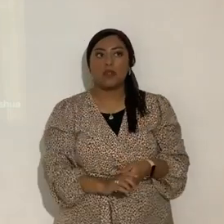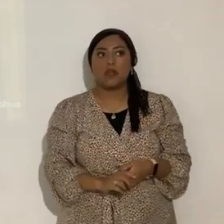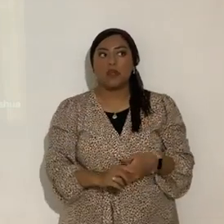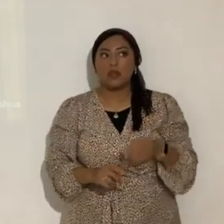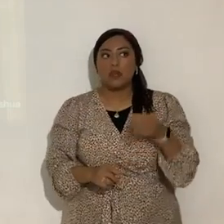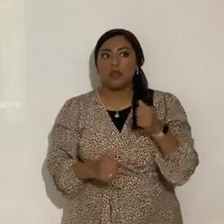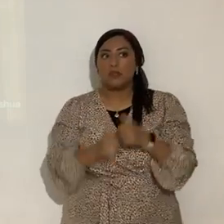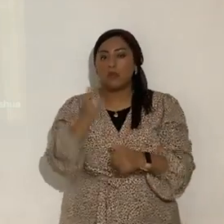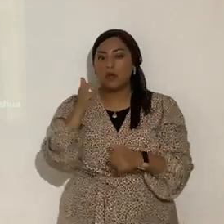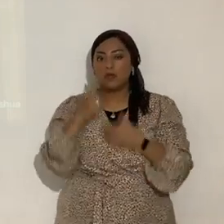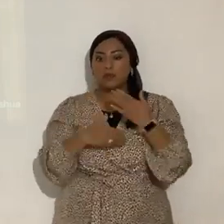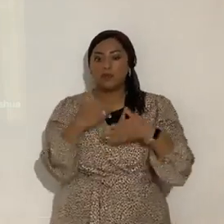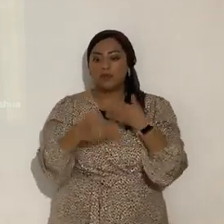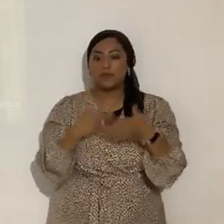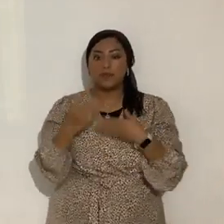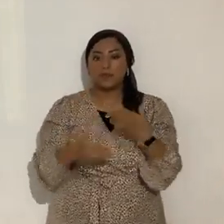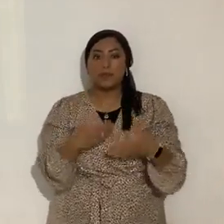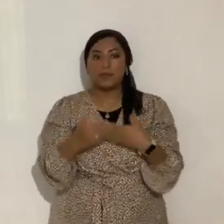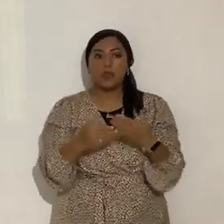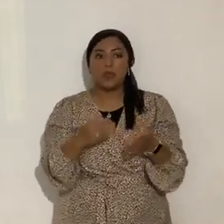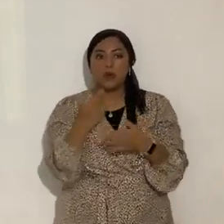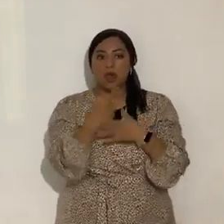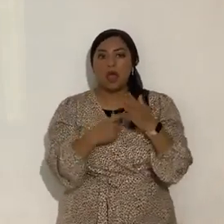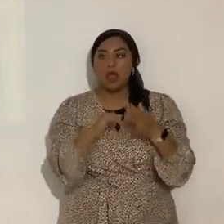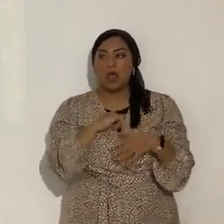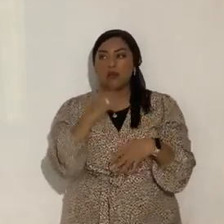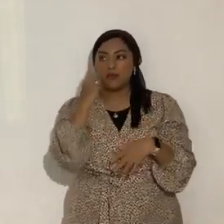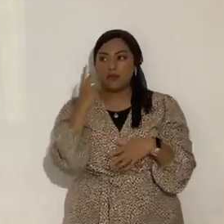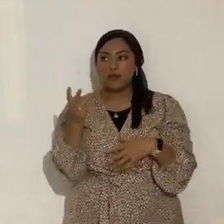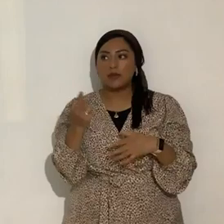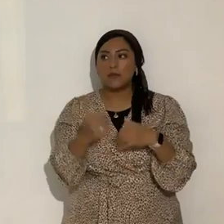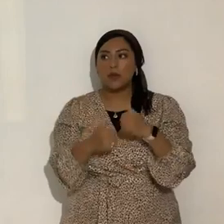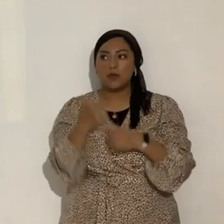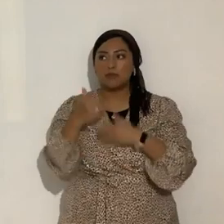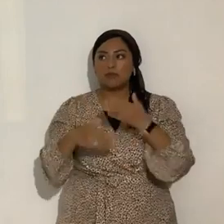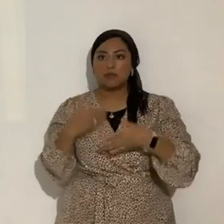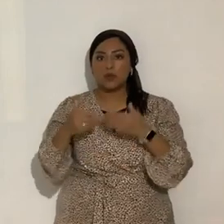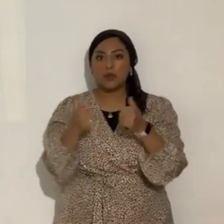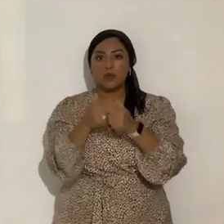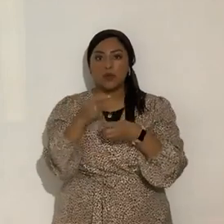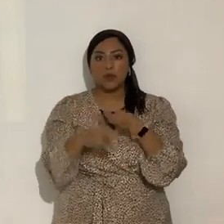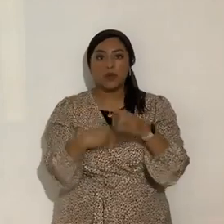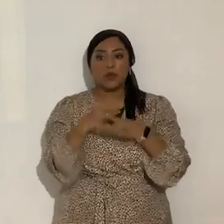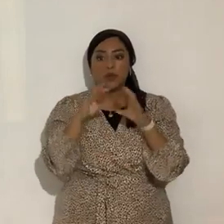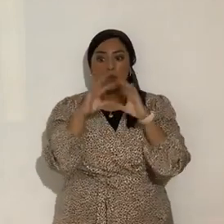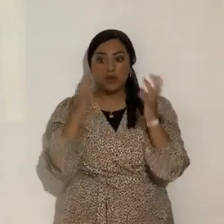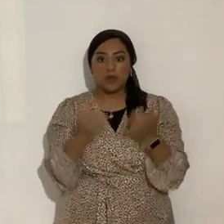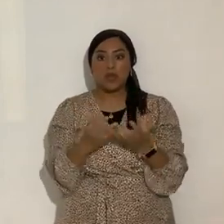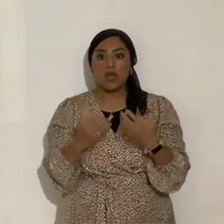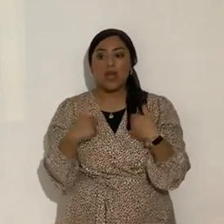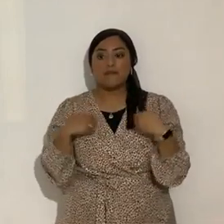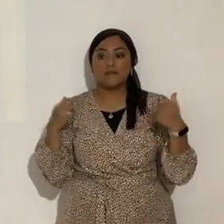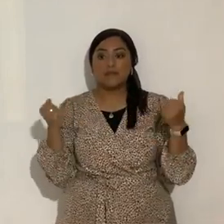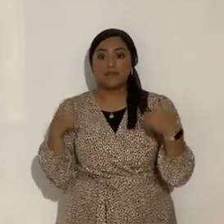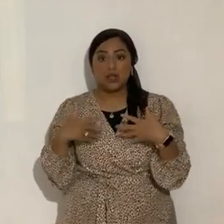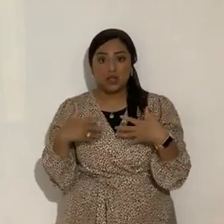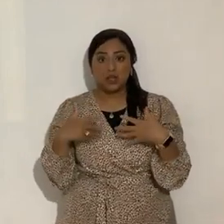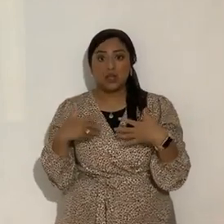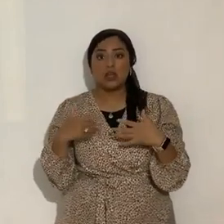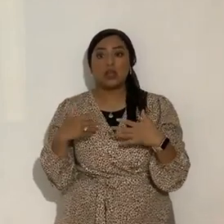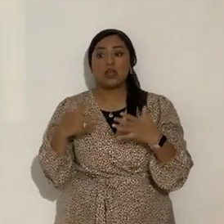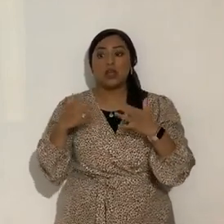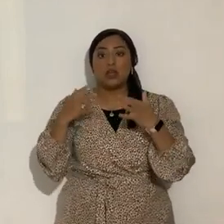lo más frecuente en la humanidad, lo que yo me he encontrado con más frecuencia en la humanidad es tener miedo a